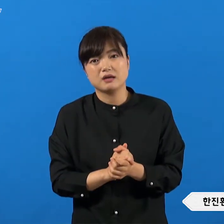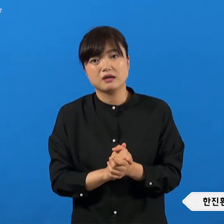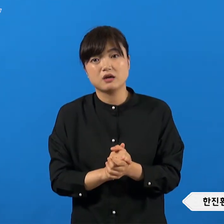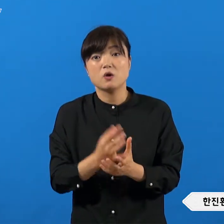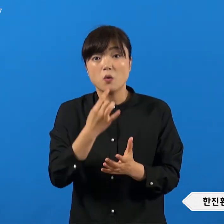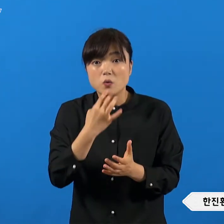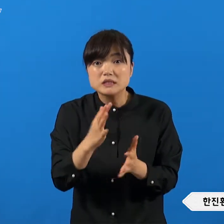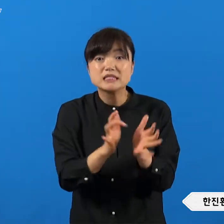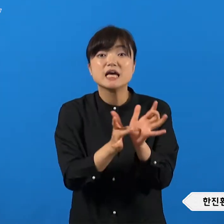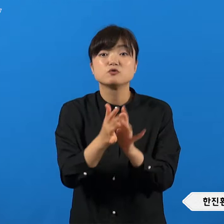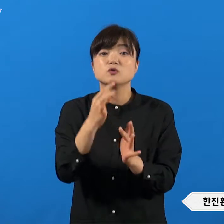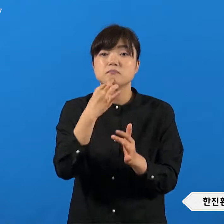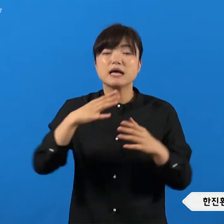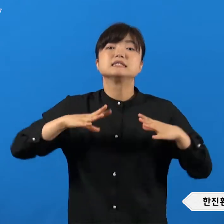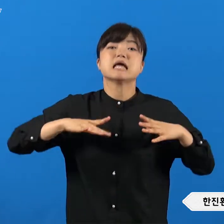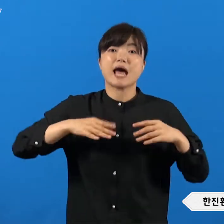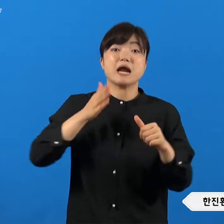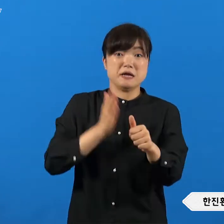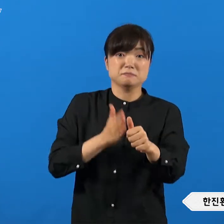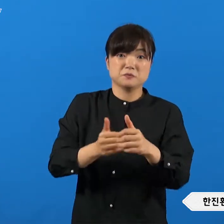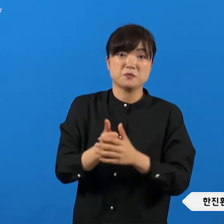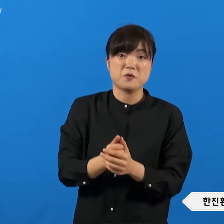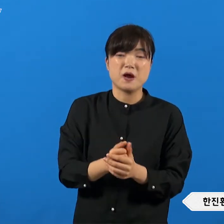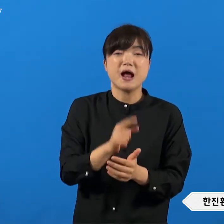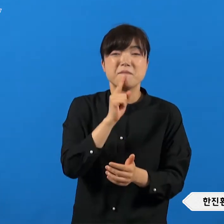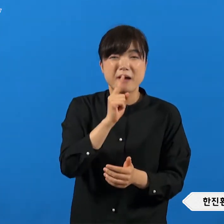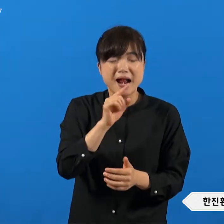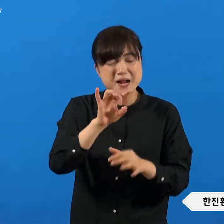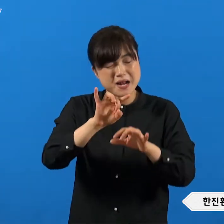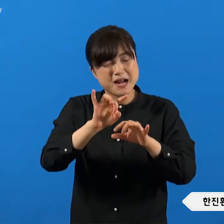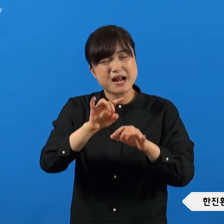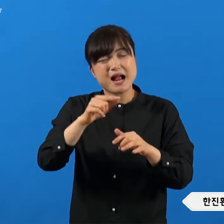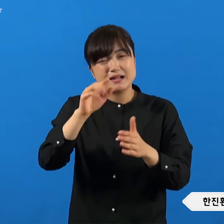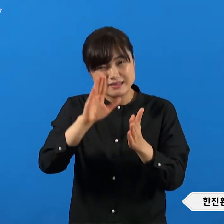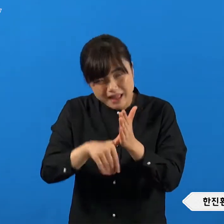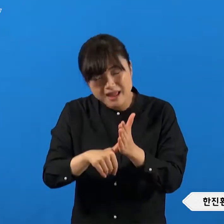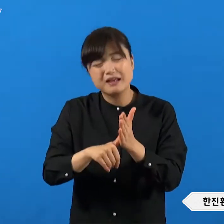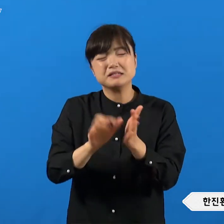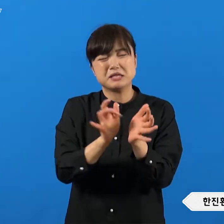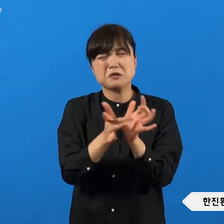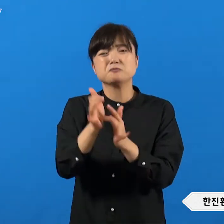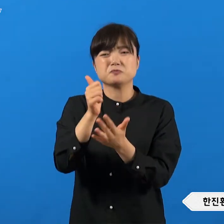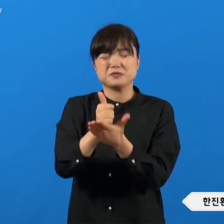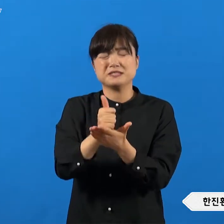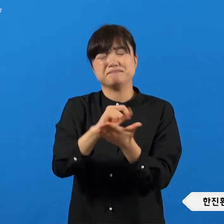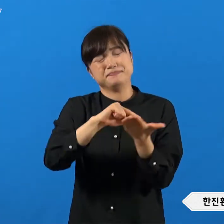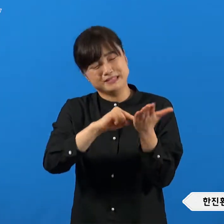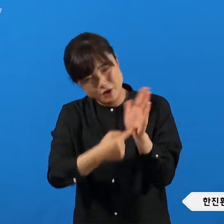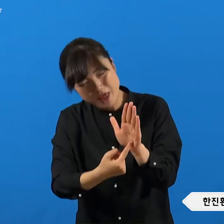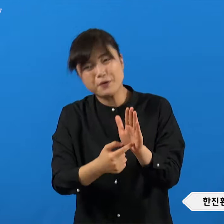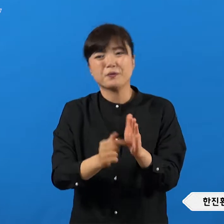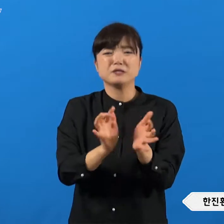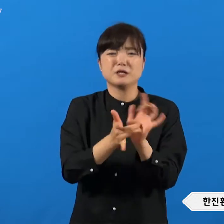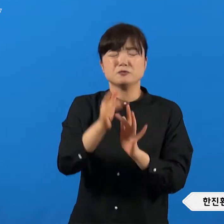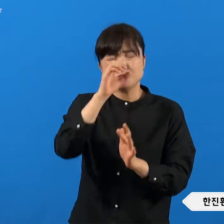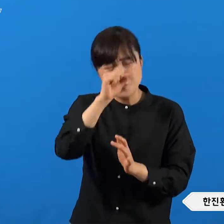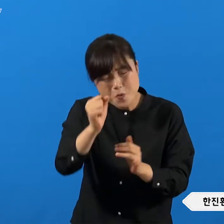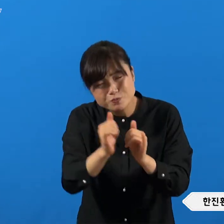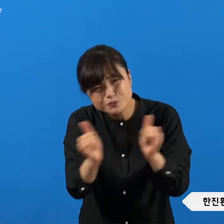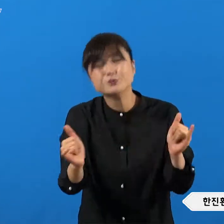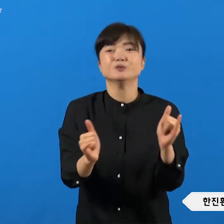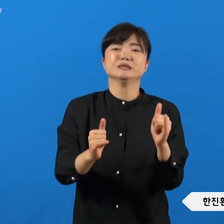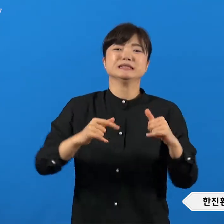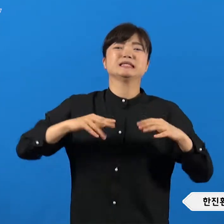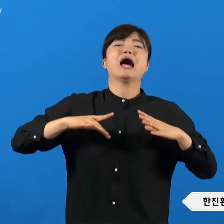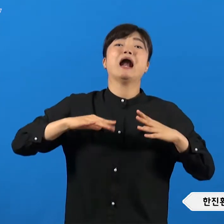우리는 예수님만 자랑하는 것입니다. 말마다 예수님 덜먹이고 또 예수님 좋으신 분